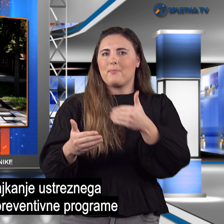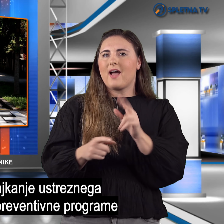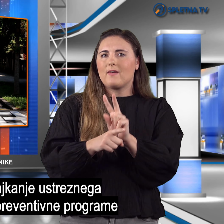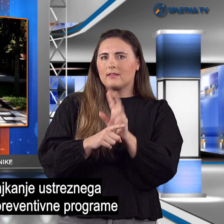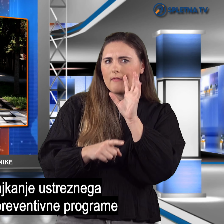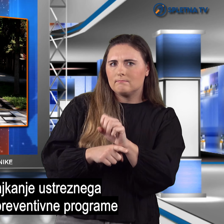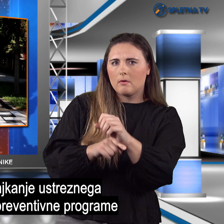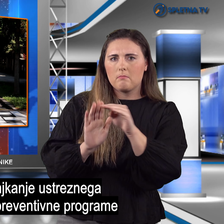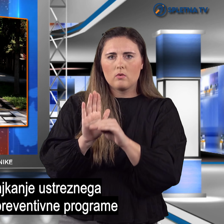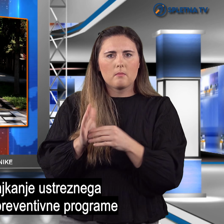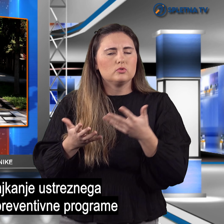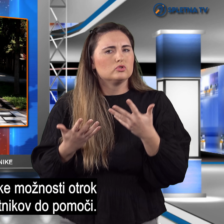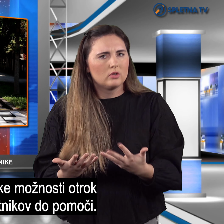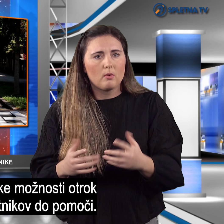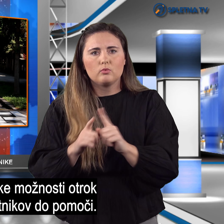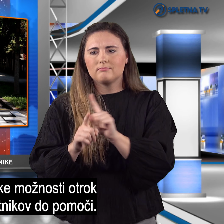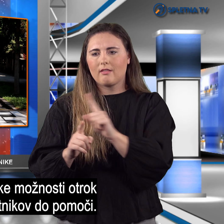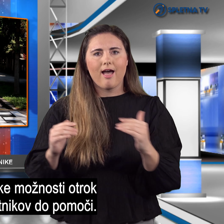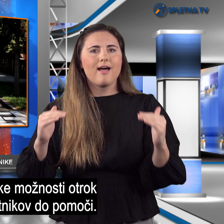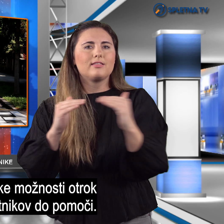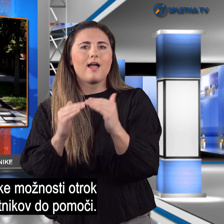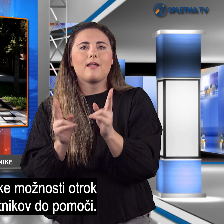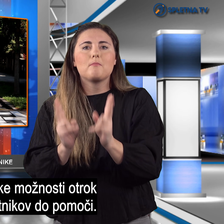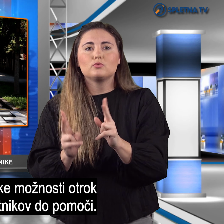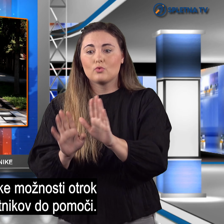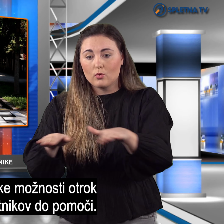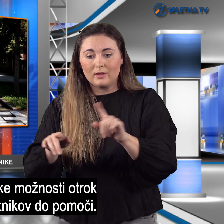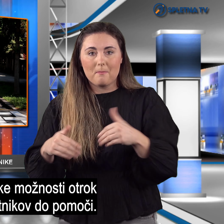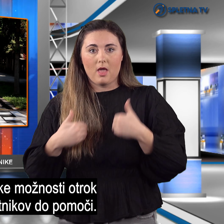ter neenake možnosti otrok in mladostnikov do pomoči.